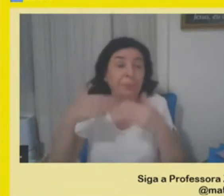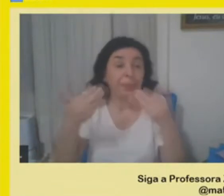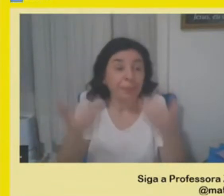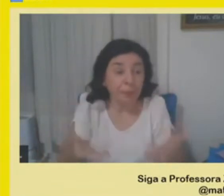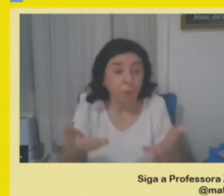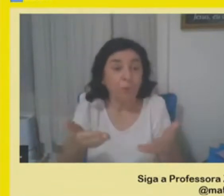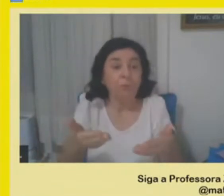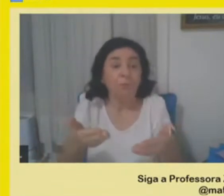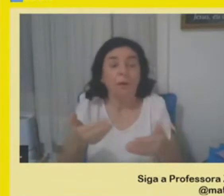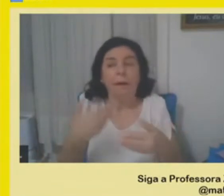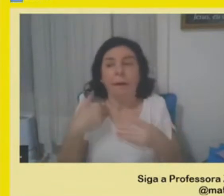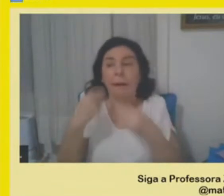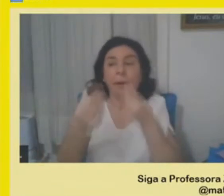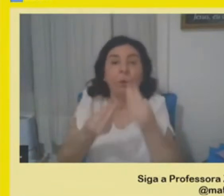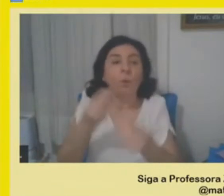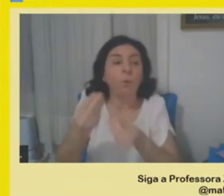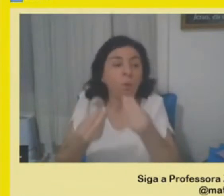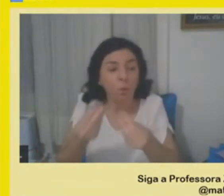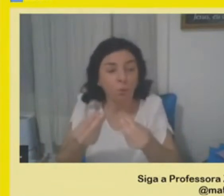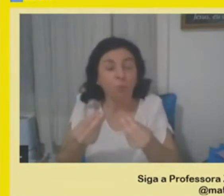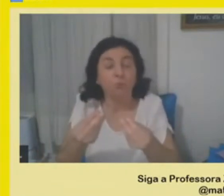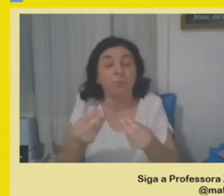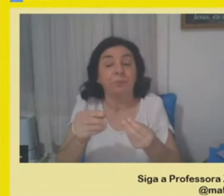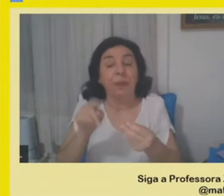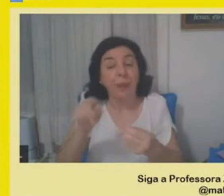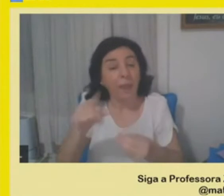escola, 2014, 2016.